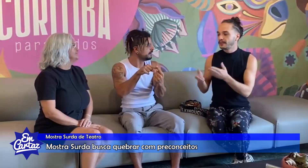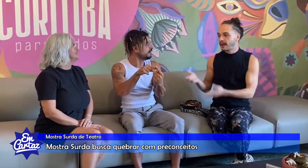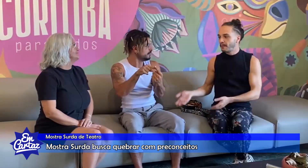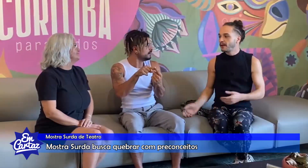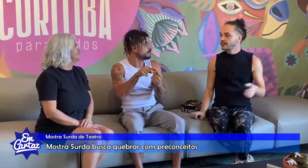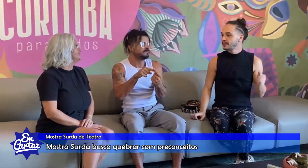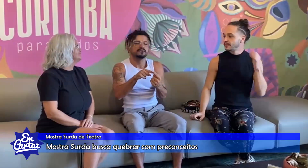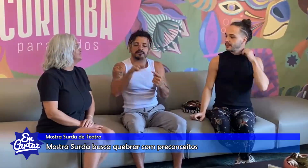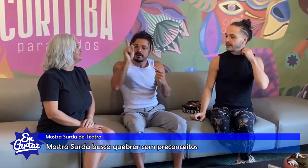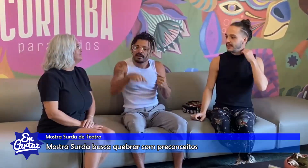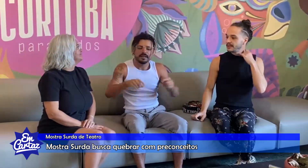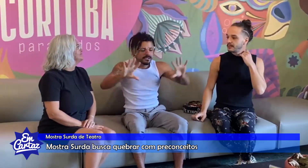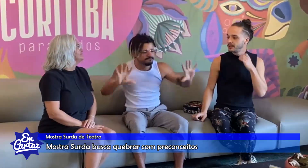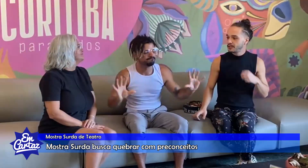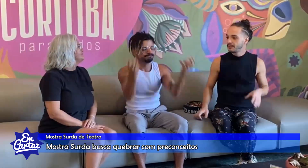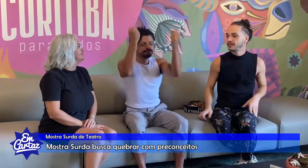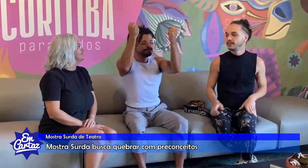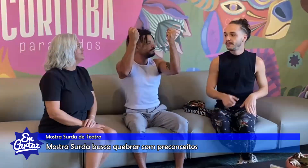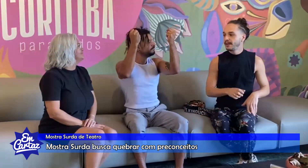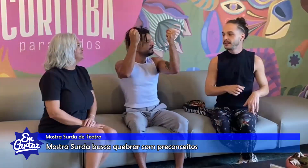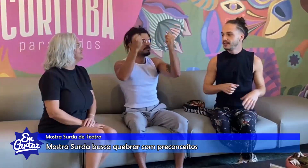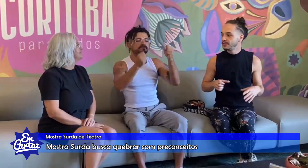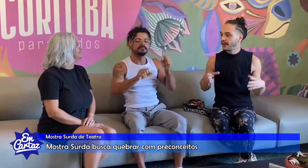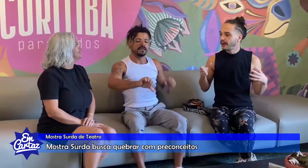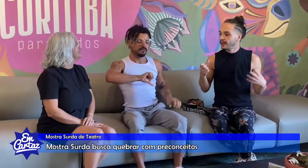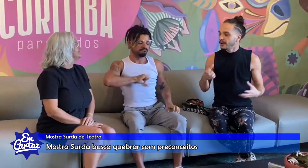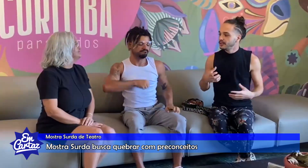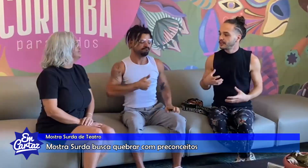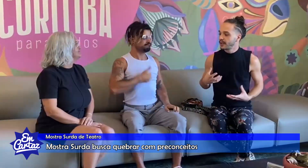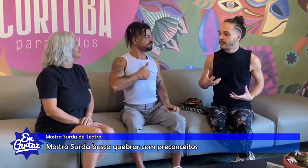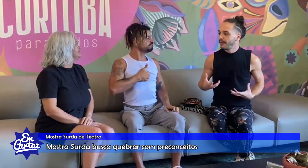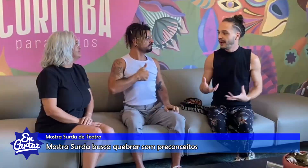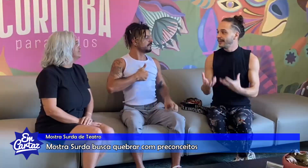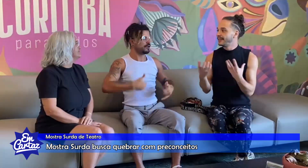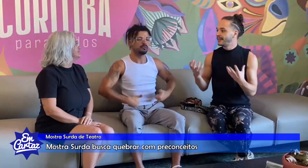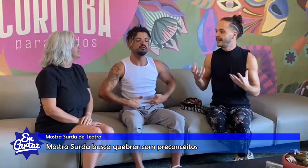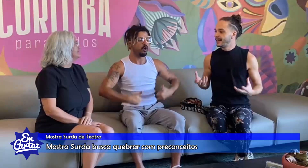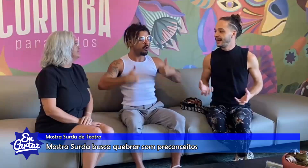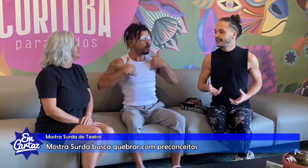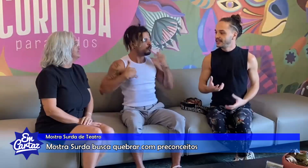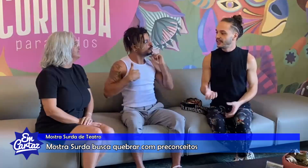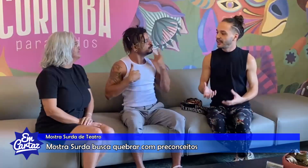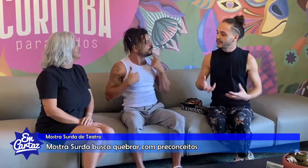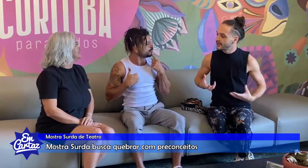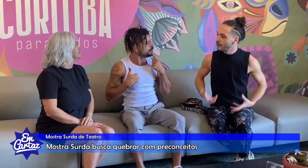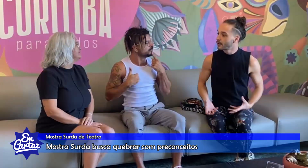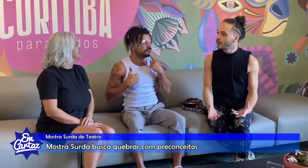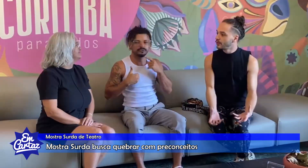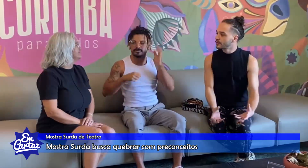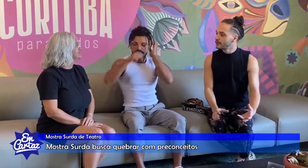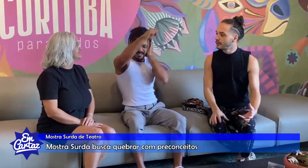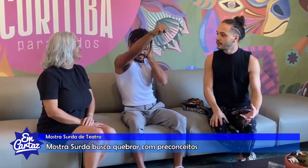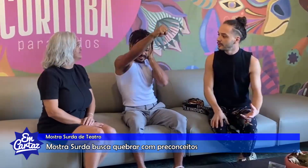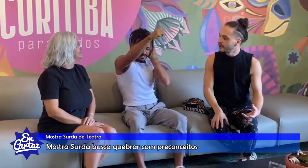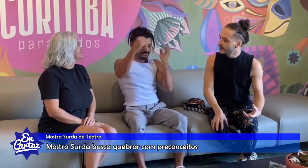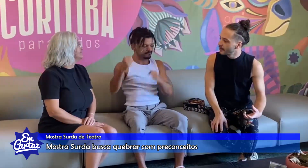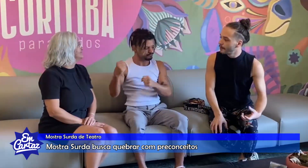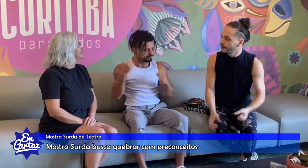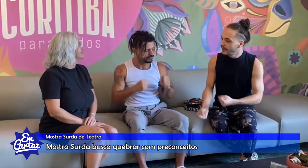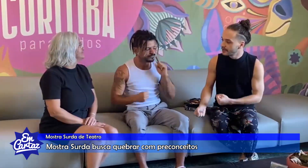a mostra surda tem esse objetivo de também incentivar, de salvar a identidade, trazer o orgulho surdo, de trazer o poder